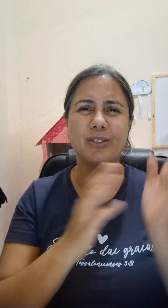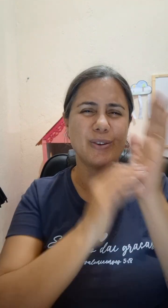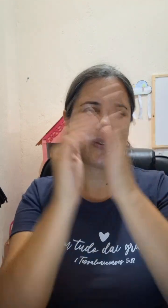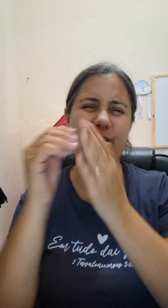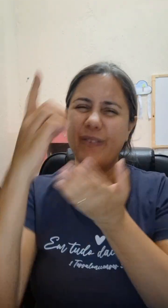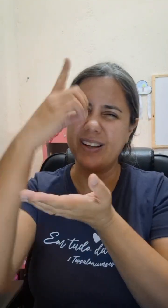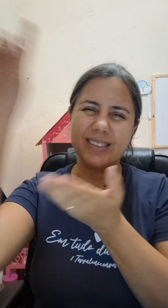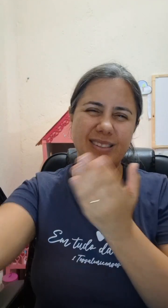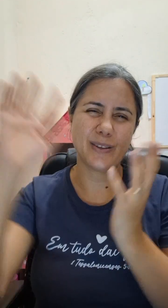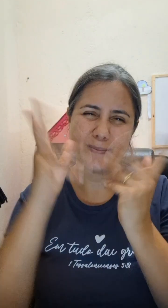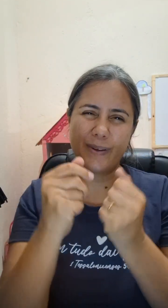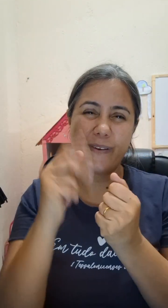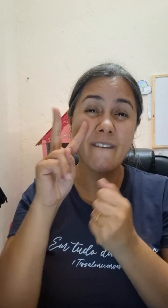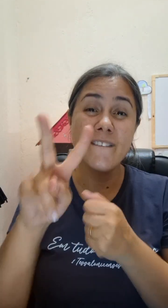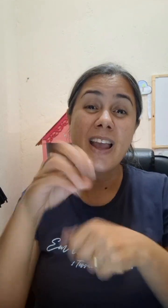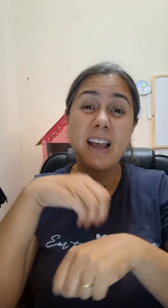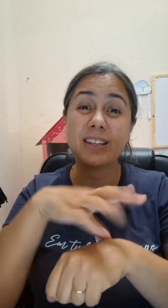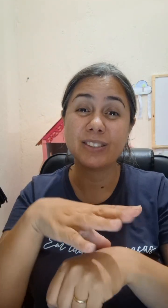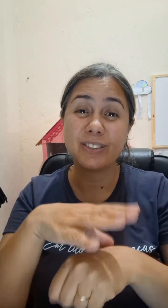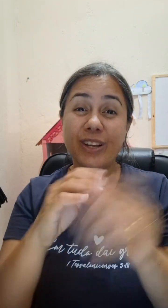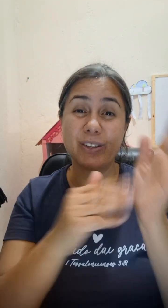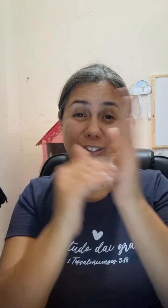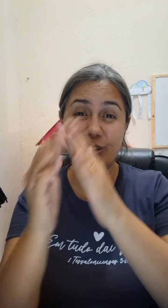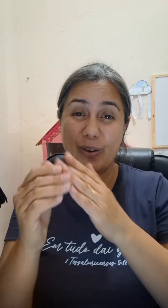tchau. Também você não se esqueça de louvar esse Deus